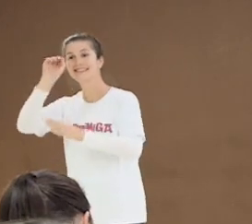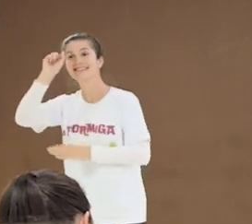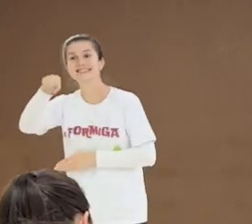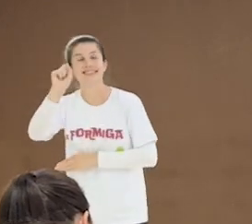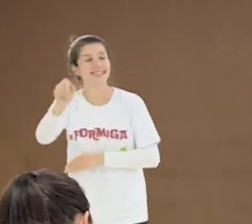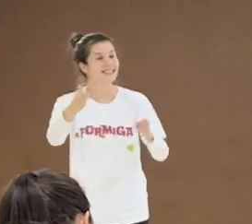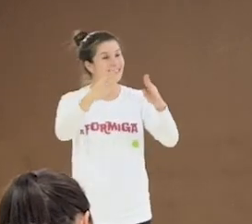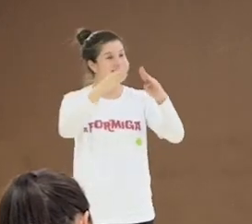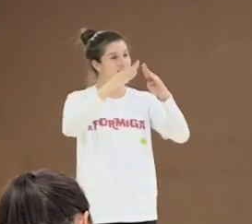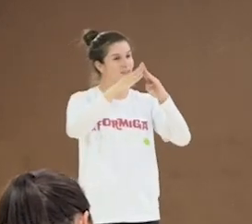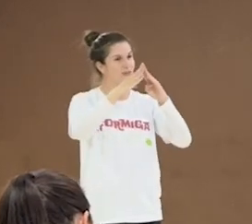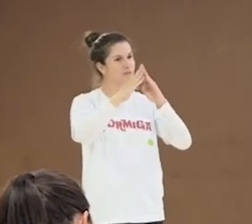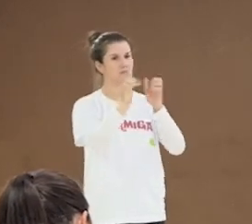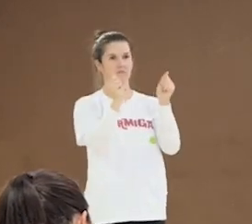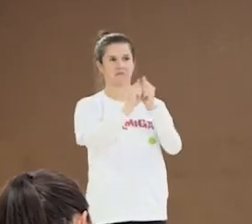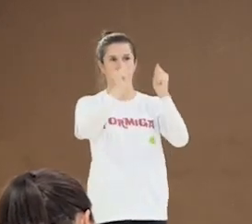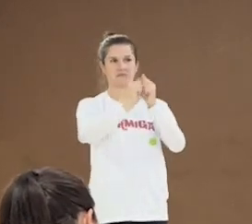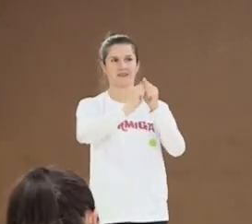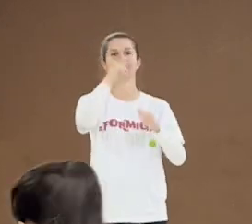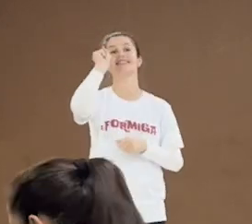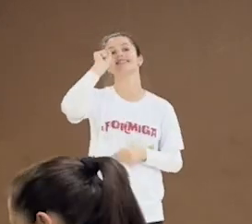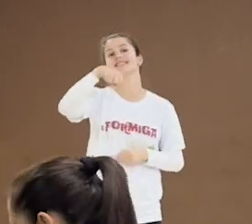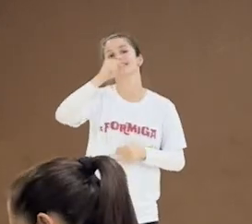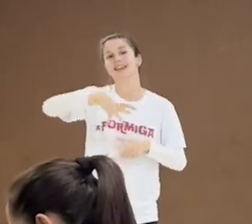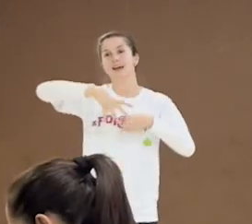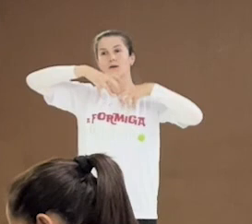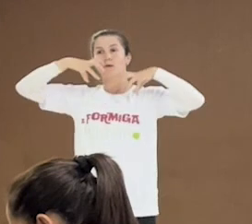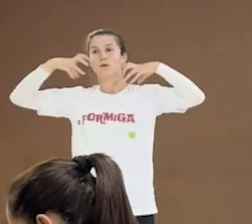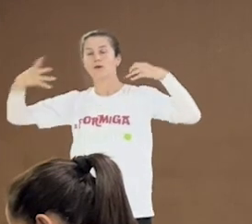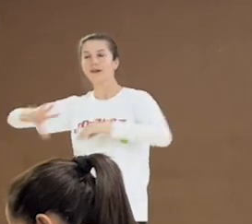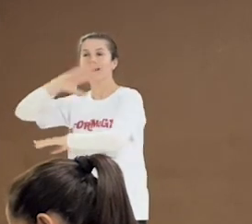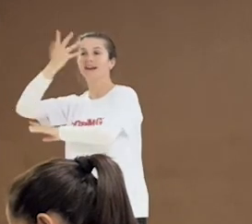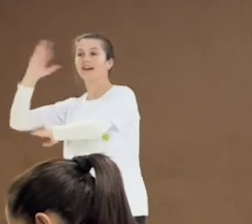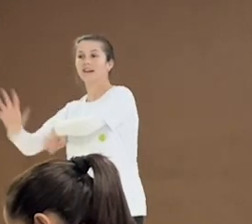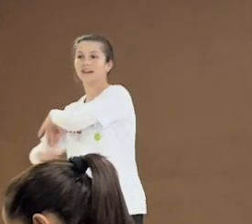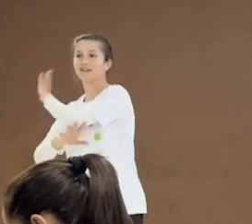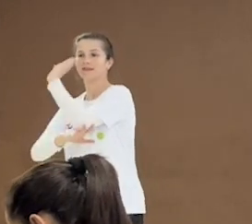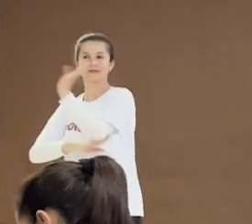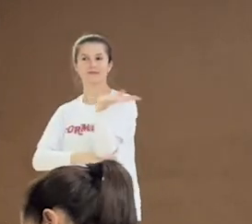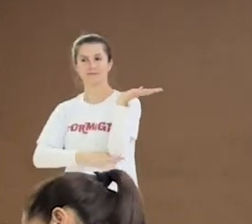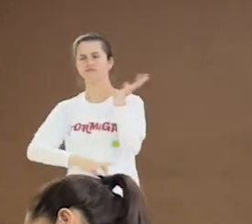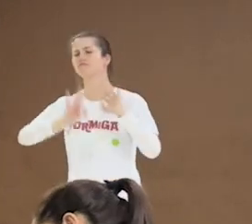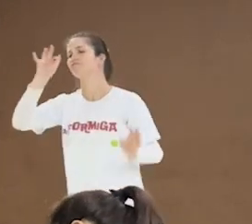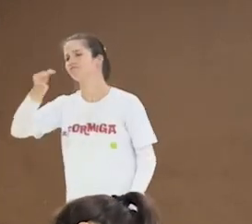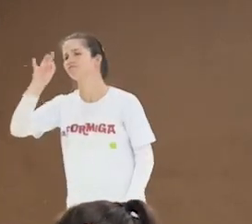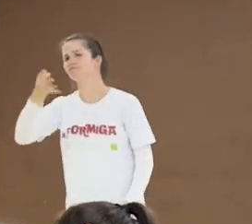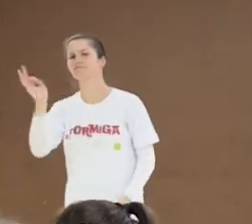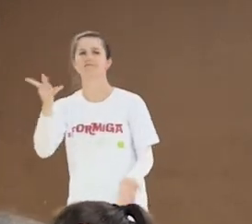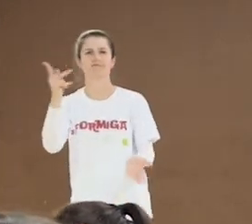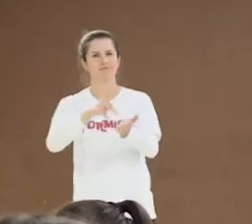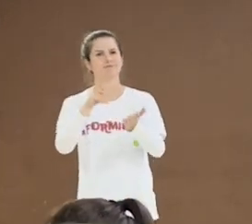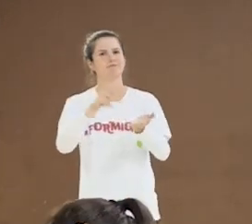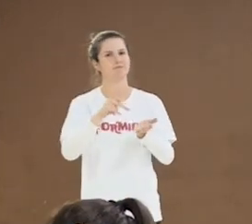casa. Então vamos morar juntos. Sim, grandão. Precisamos morar juntos até a floresta ser reconstruída. Tá certo. Sem estresse. Isso,